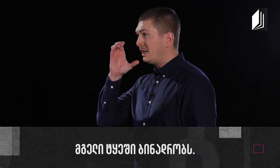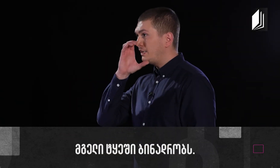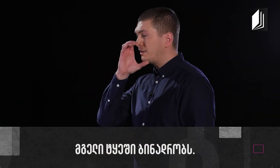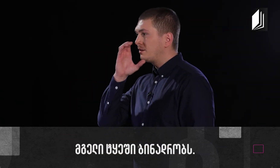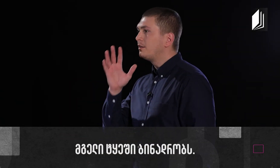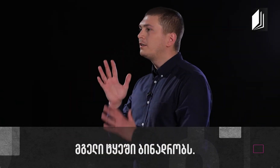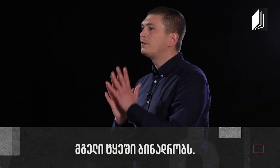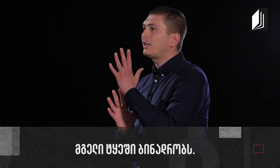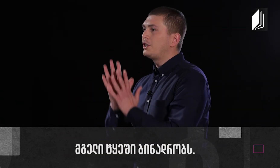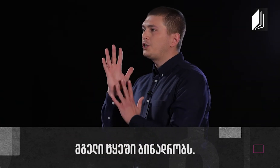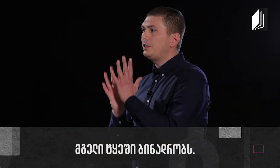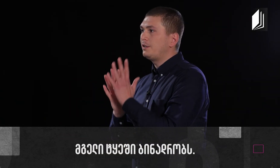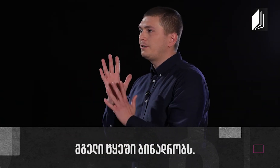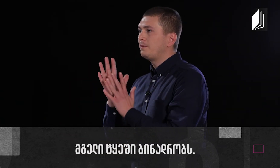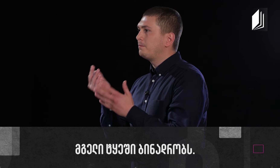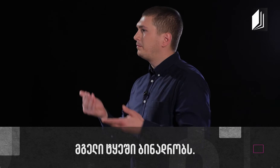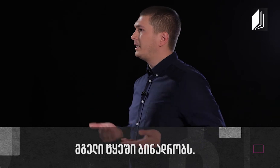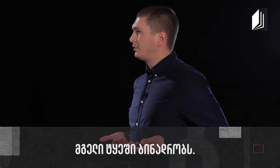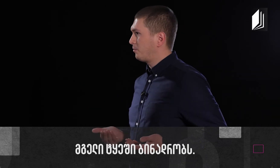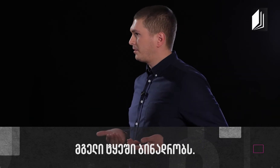მგელი ტყეში ბინადრობს.